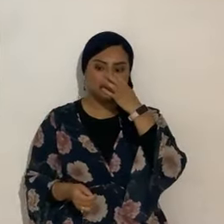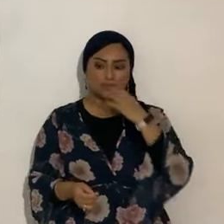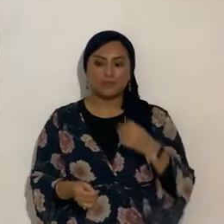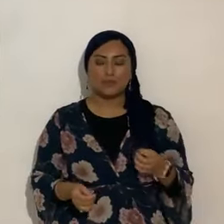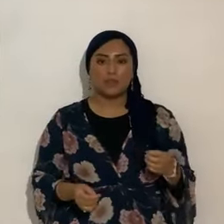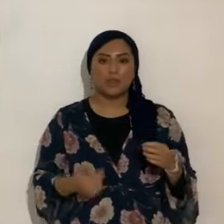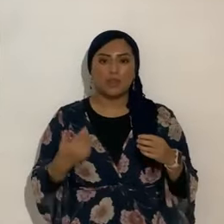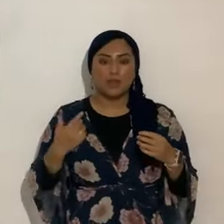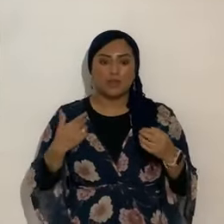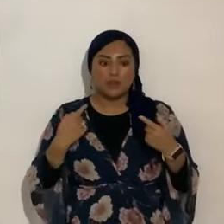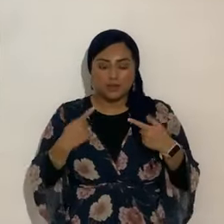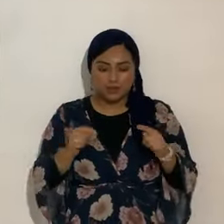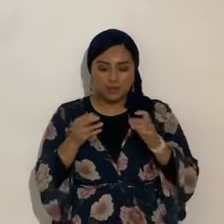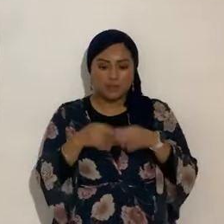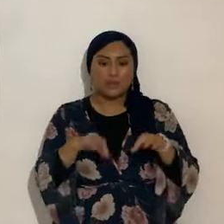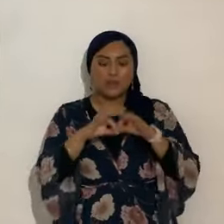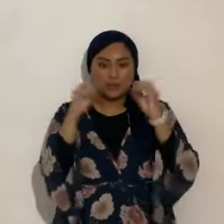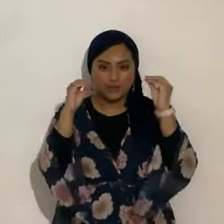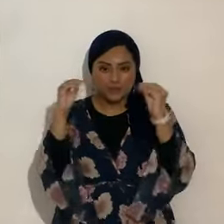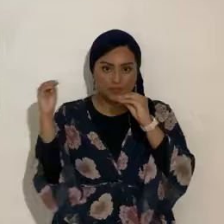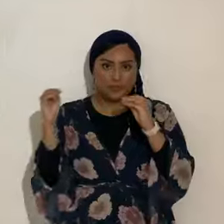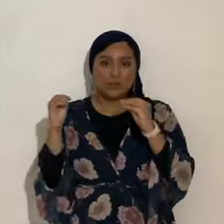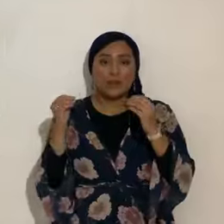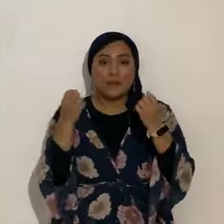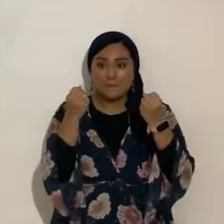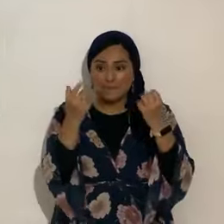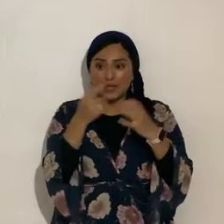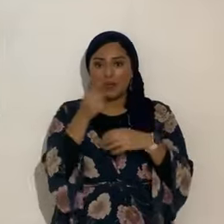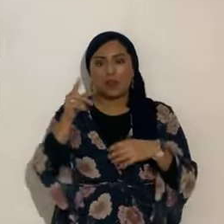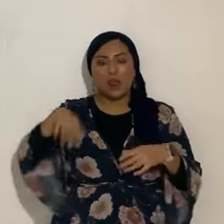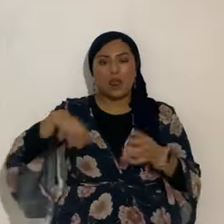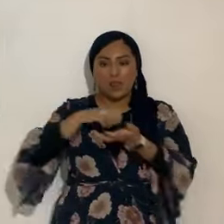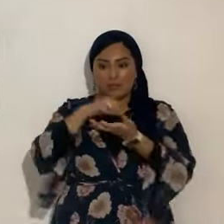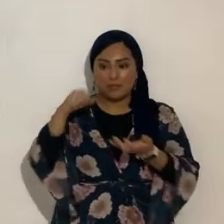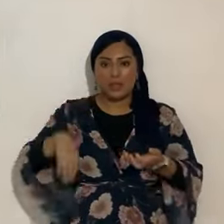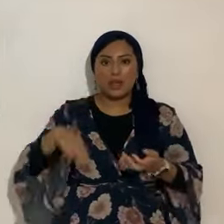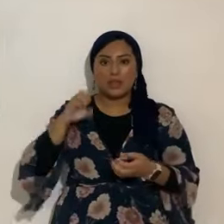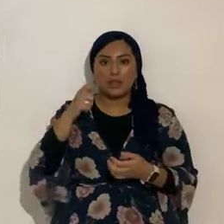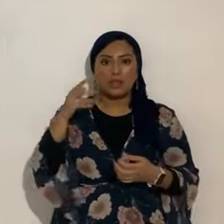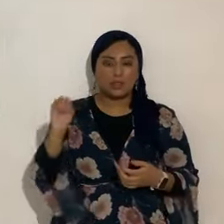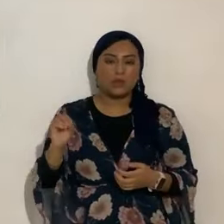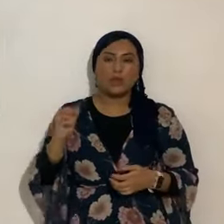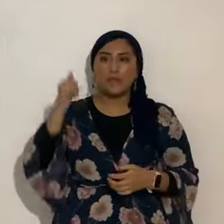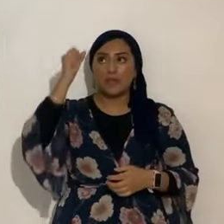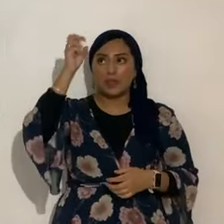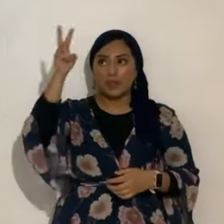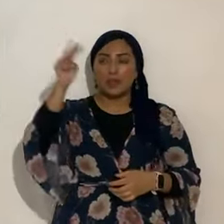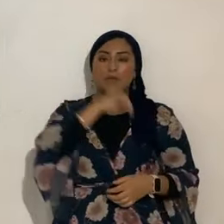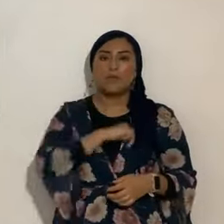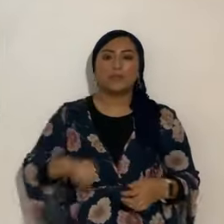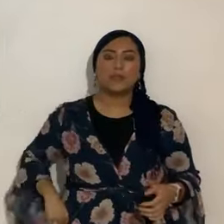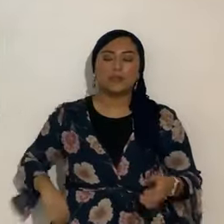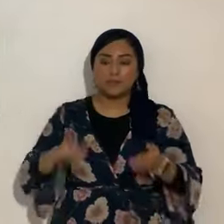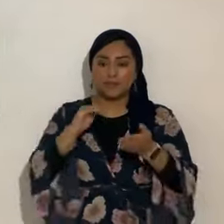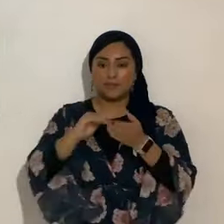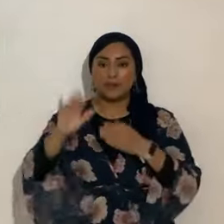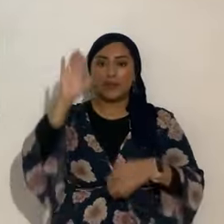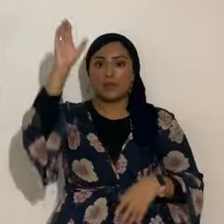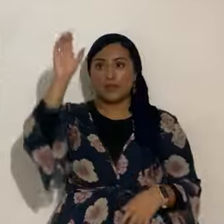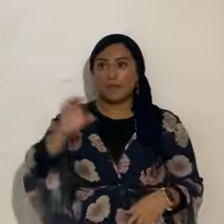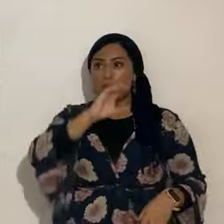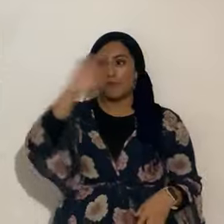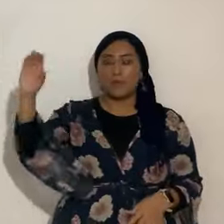De ministrar, ni en muchos de sacar. La expiación de Yahshua HaMashiach, es decir, su sacrificio